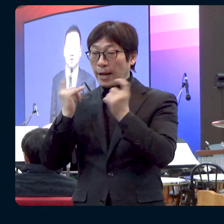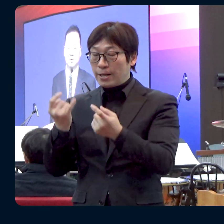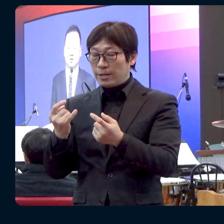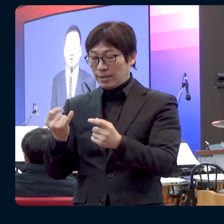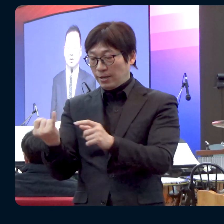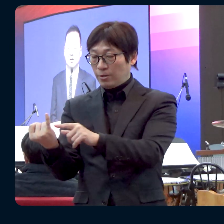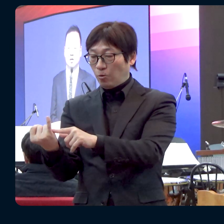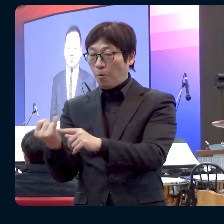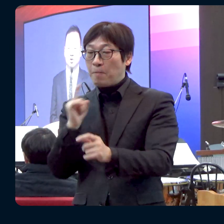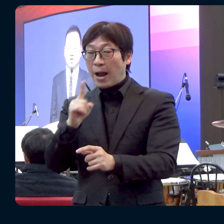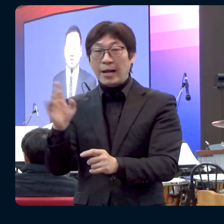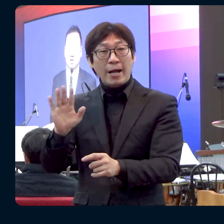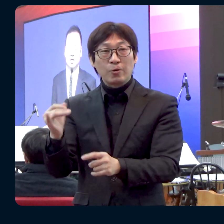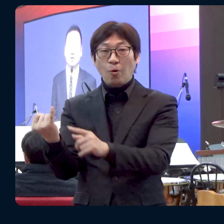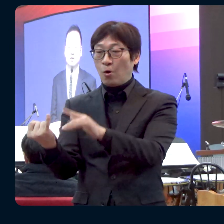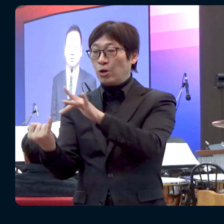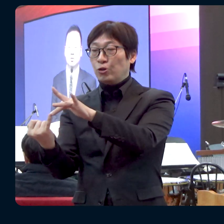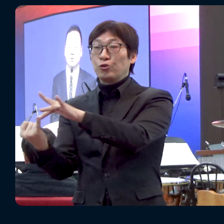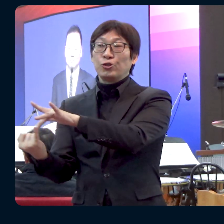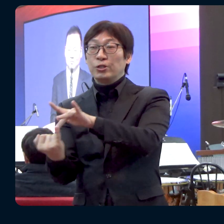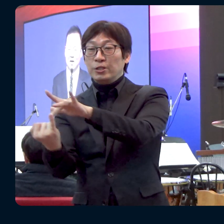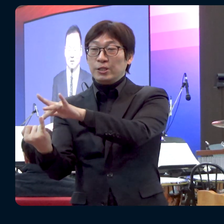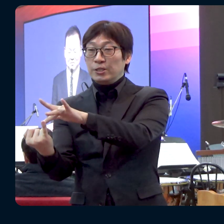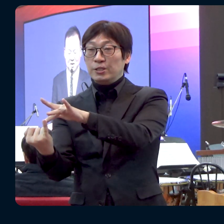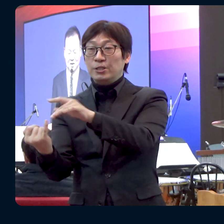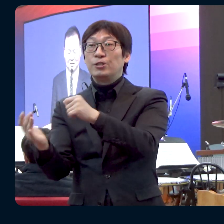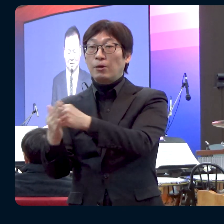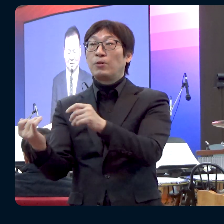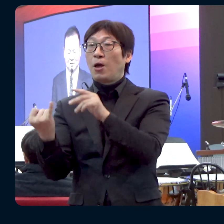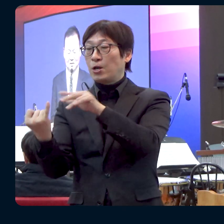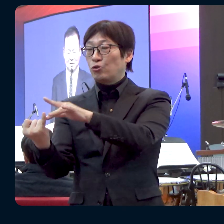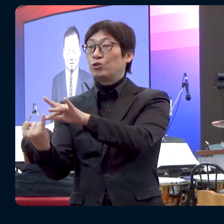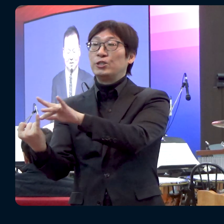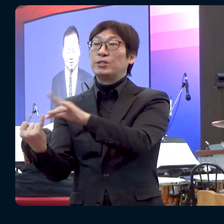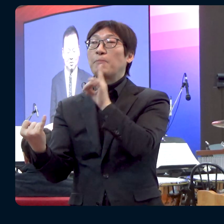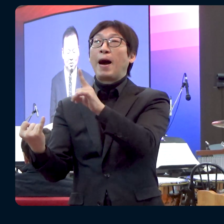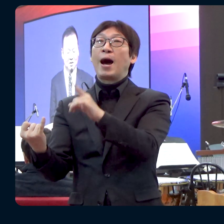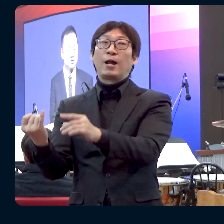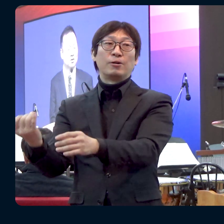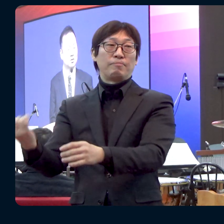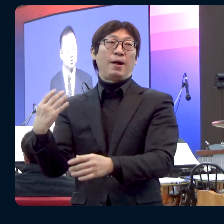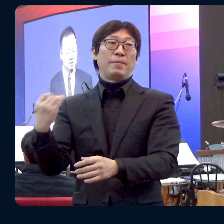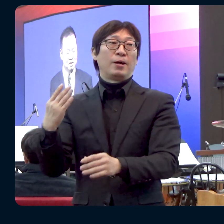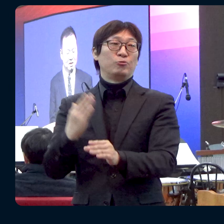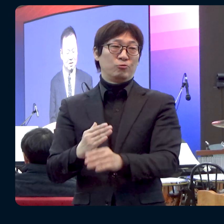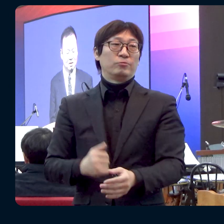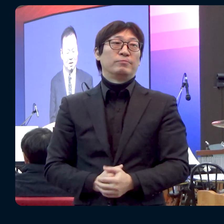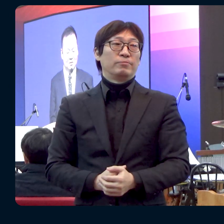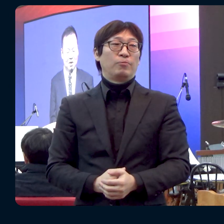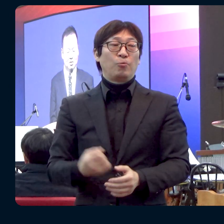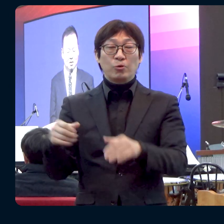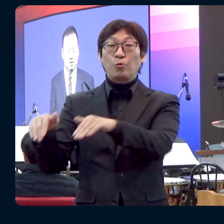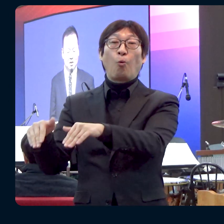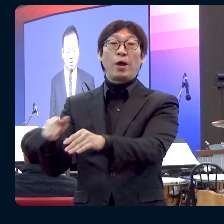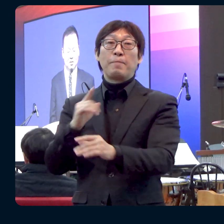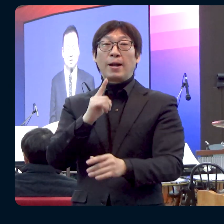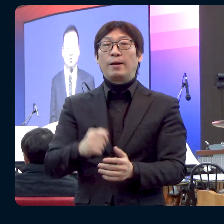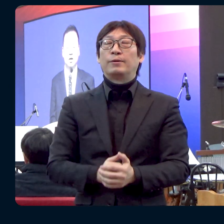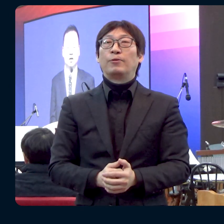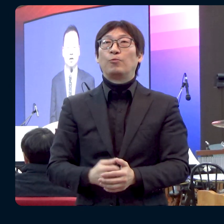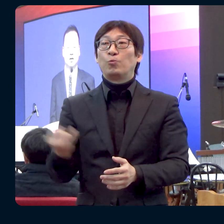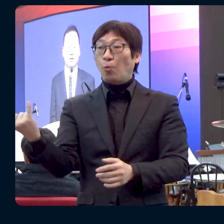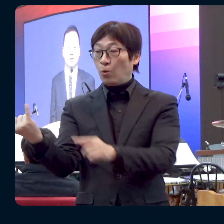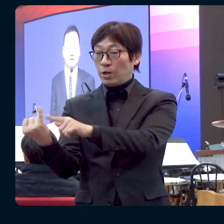귀신에 사로잡혀서 귀신이 시키는 대로 말을 합니다. 그래서 노예죠. 두 번째는 바로 그